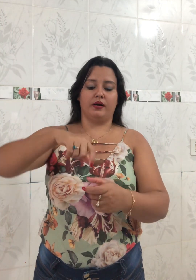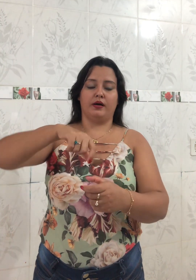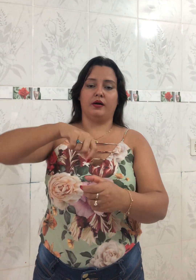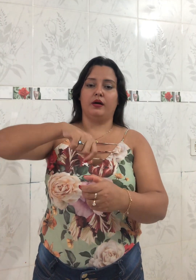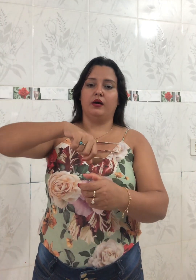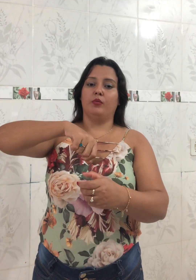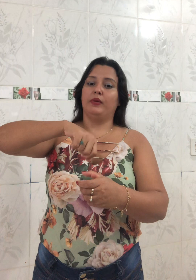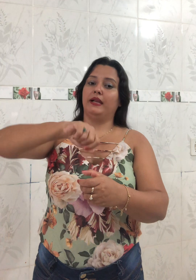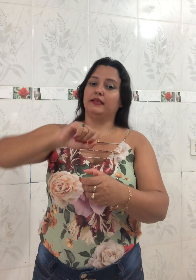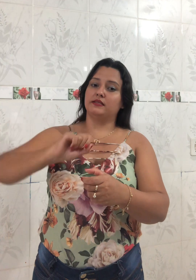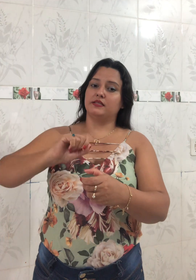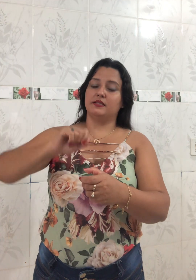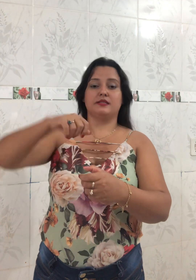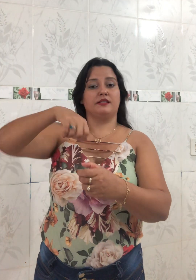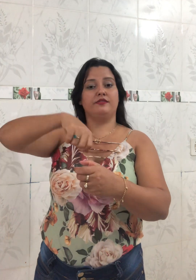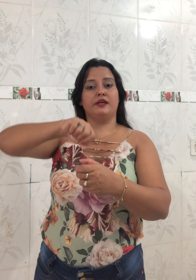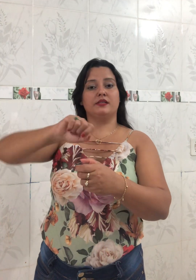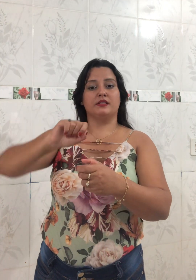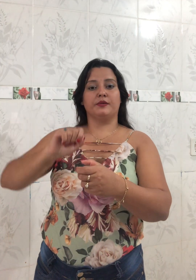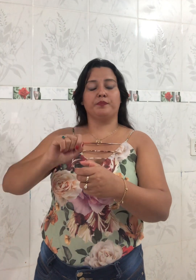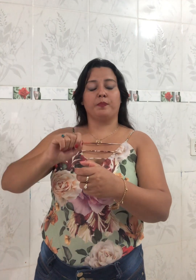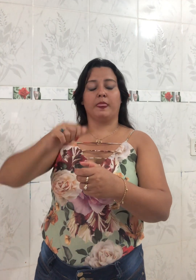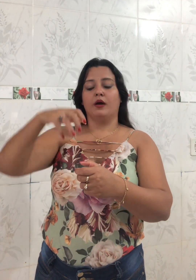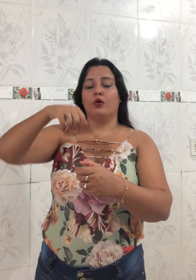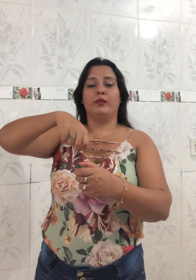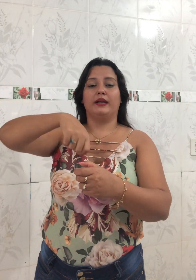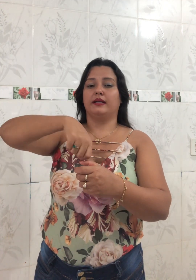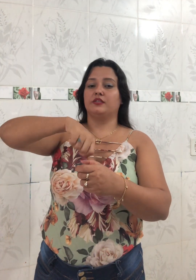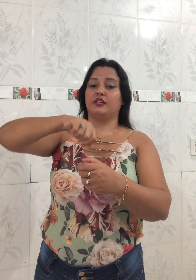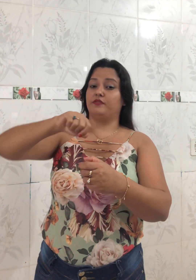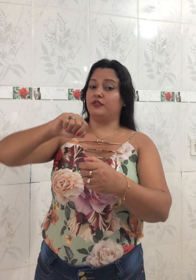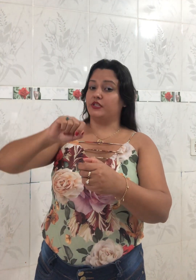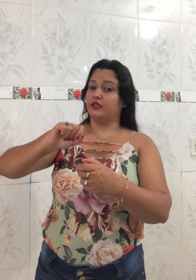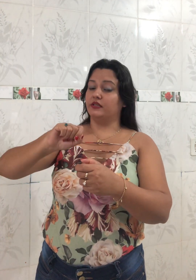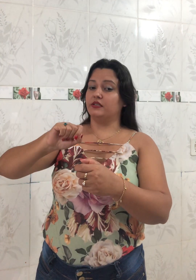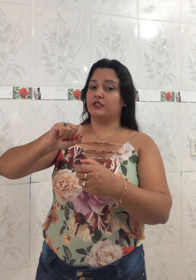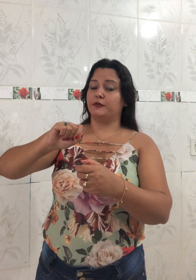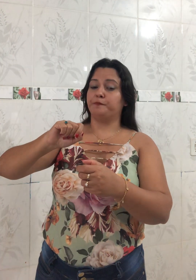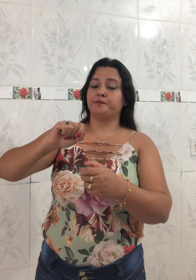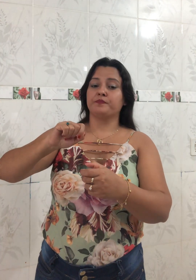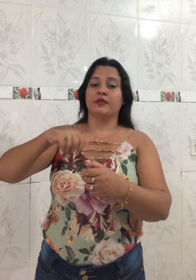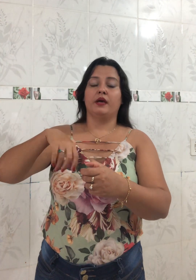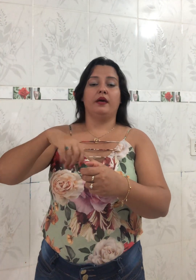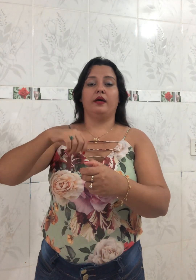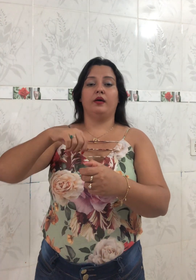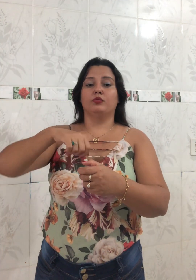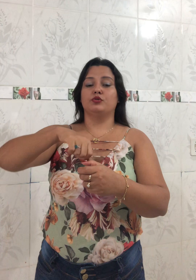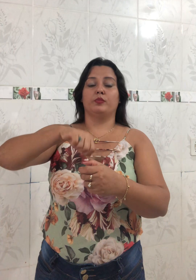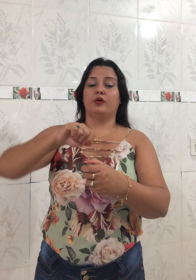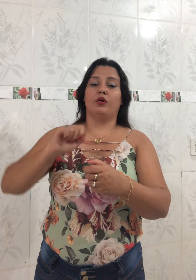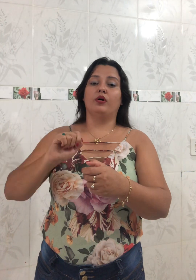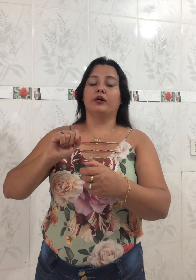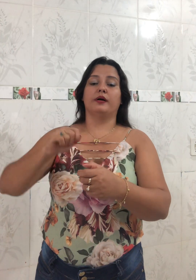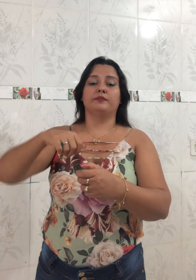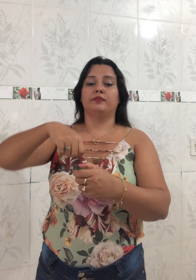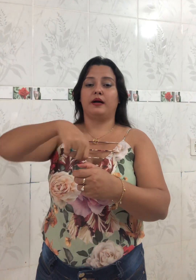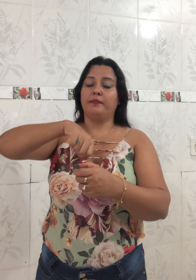uma lata de cerveja, ou uma lata de refrigerante, ou de uma coca,